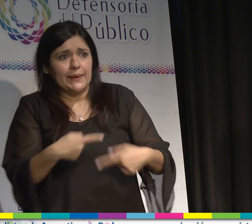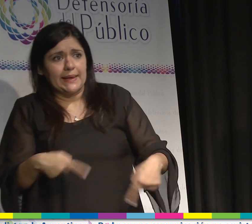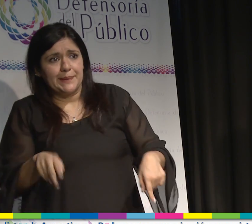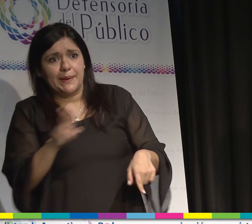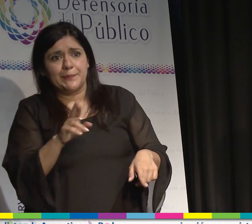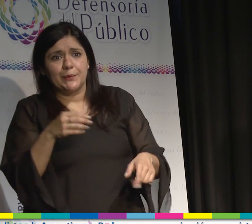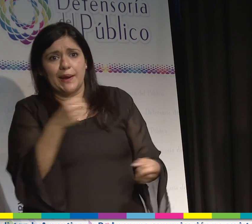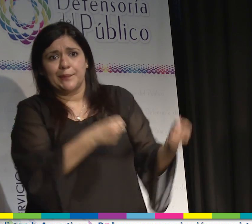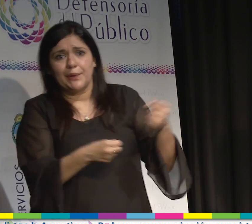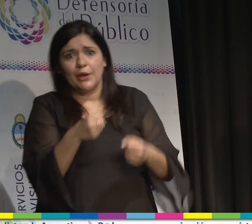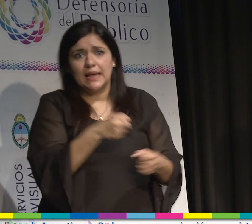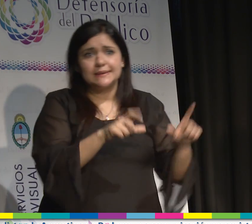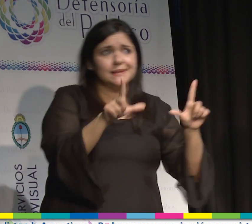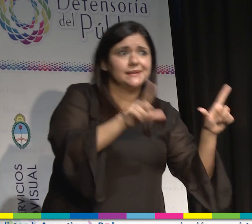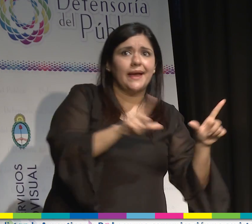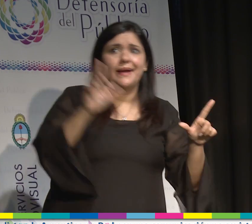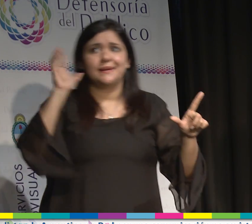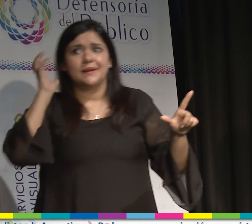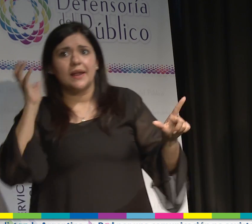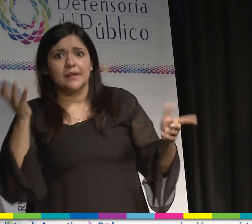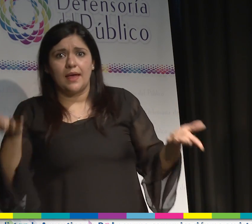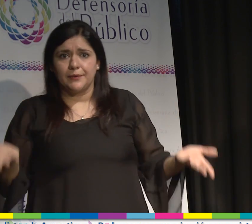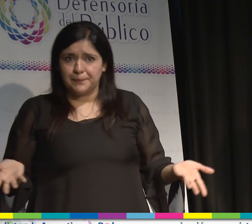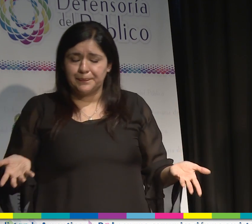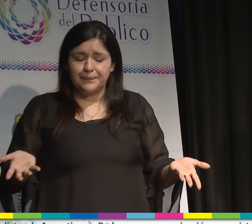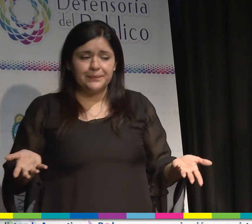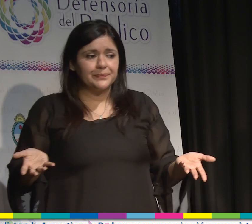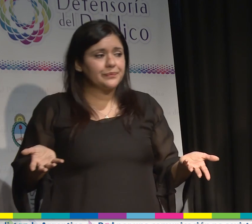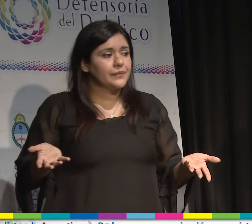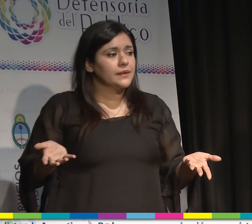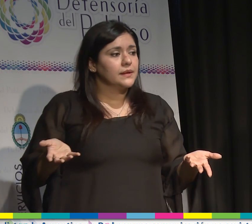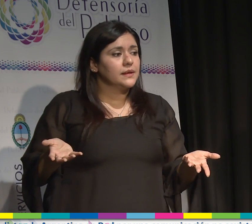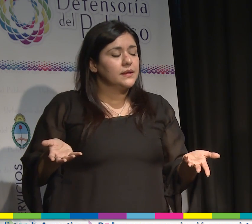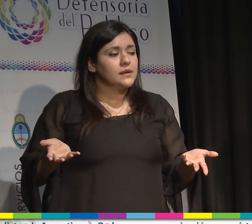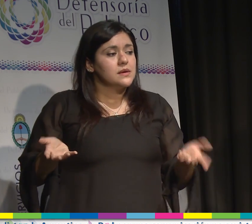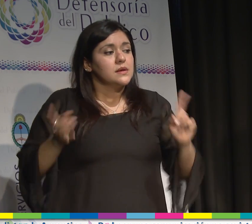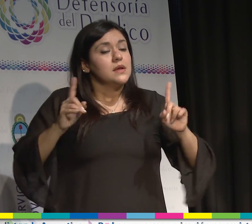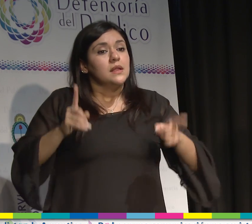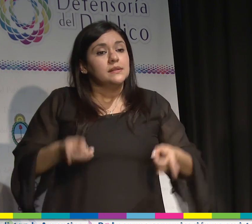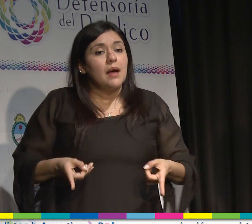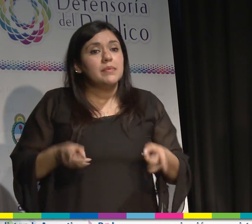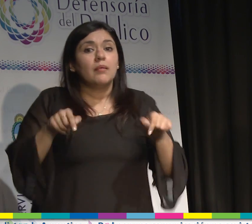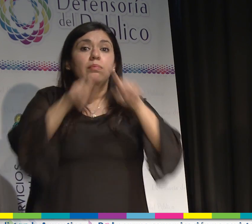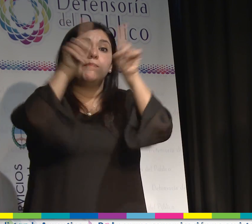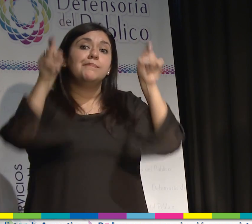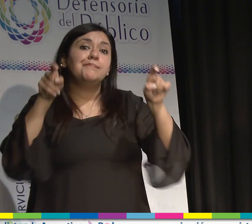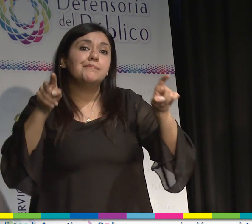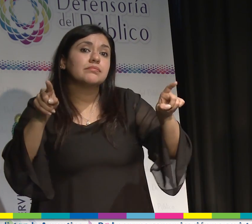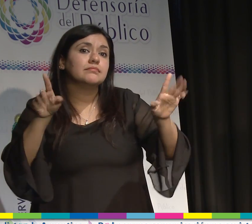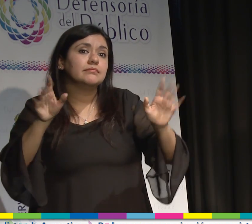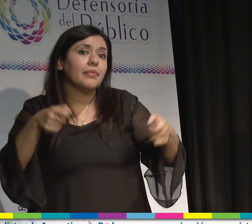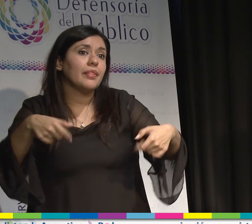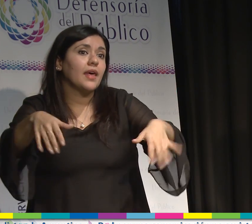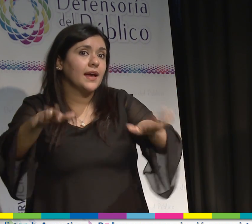cada uno de los medios en los cuales trabajamos y dejamos planteado un interrogante sobre si